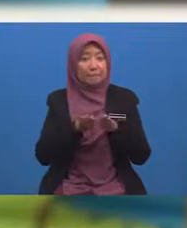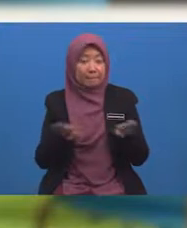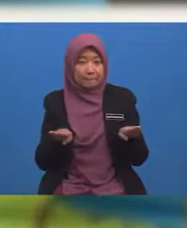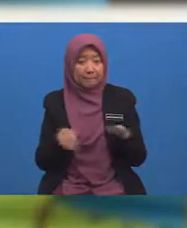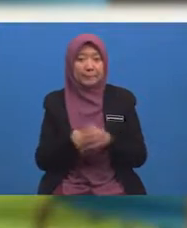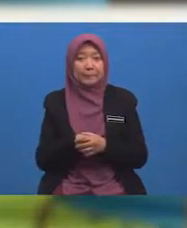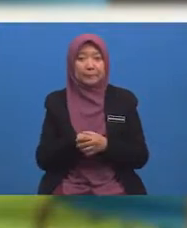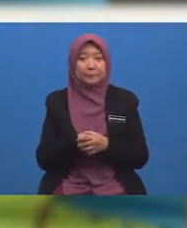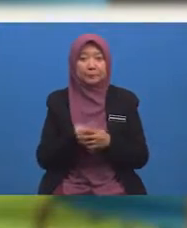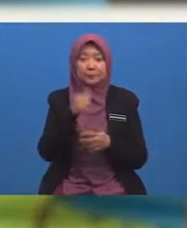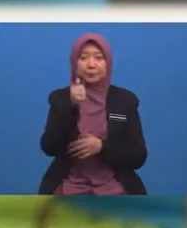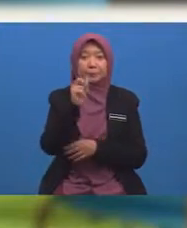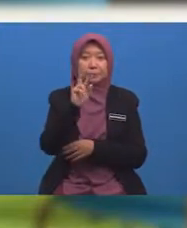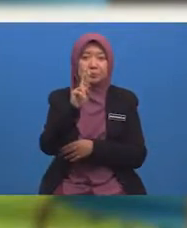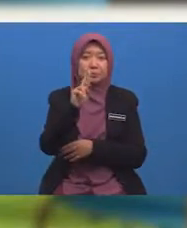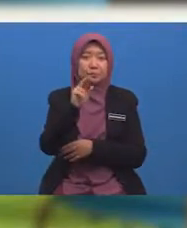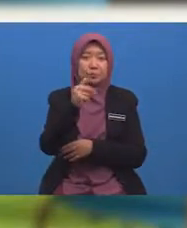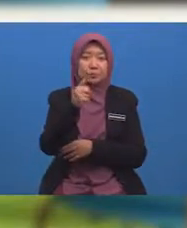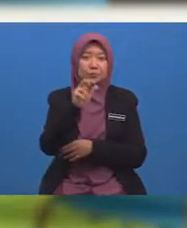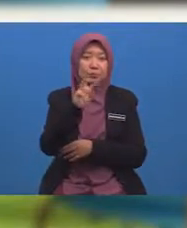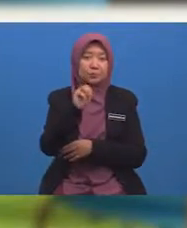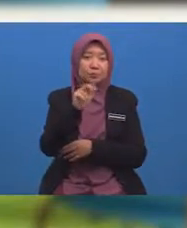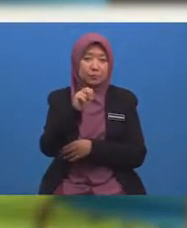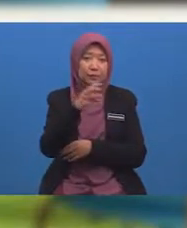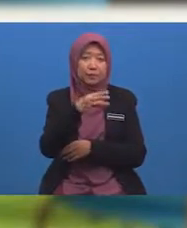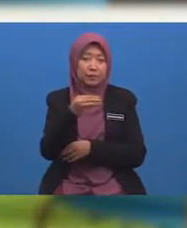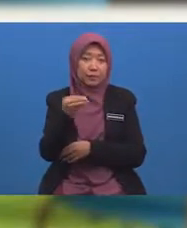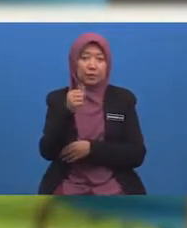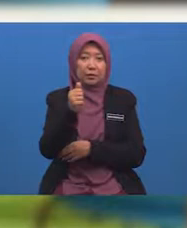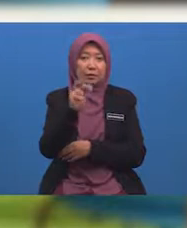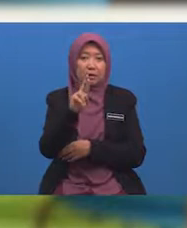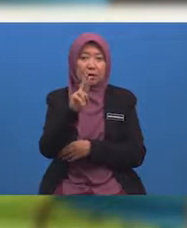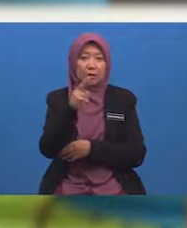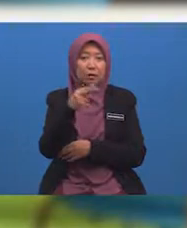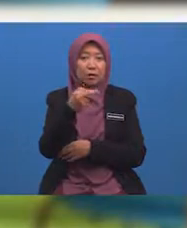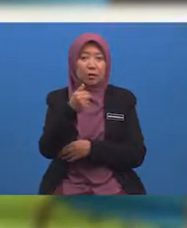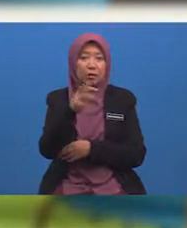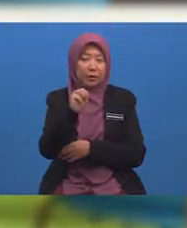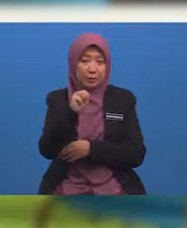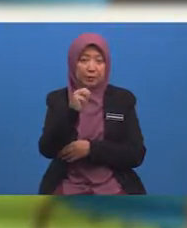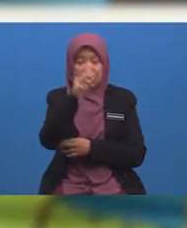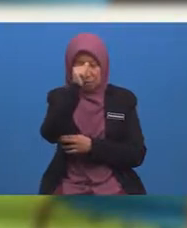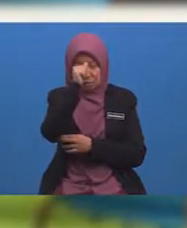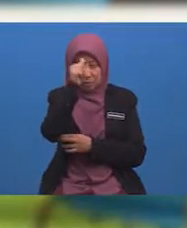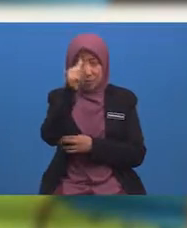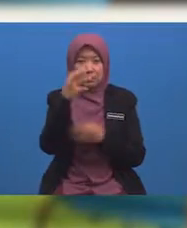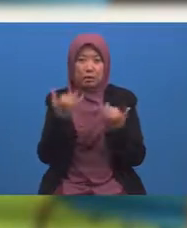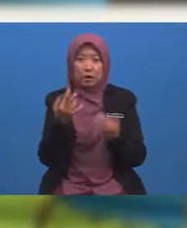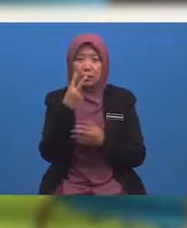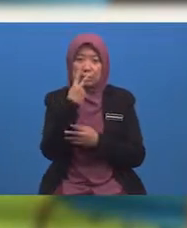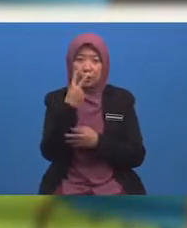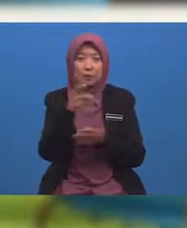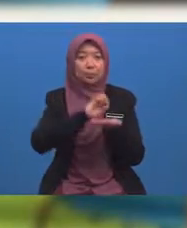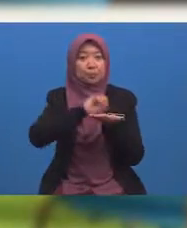antara Ar-Rahman dan Ar-Rahim Allah? Mari kita lihat slide